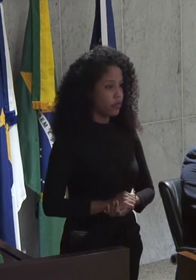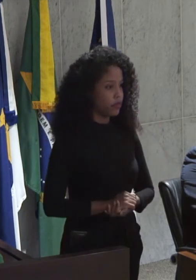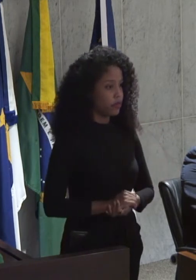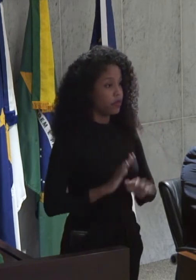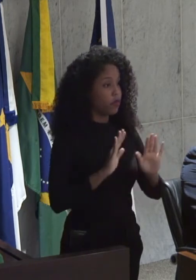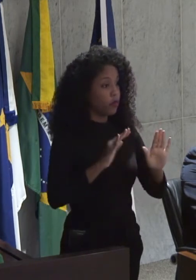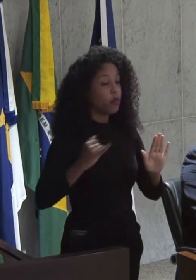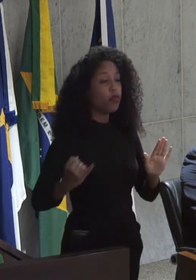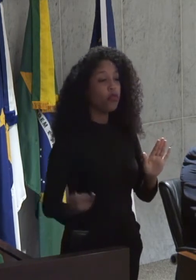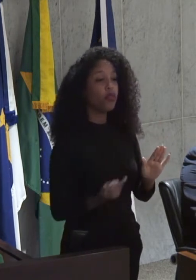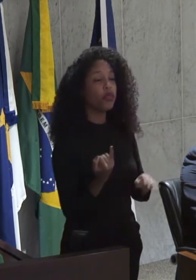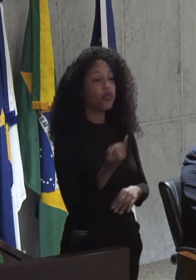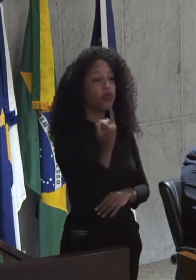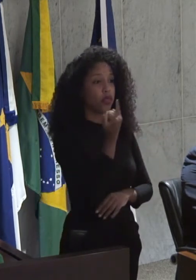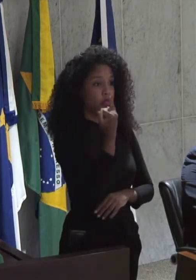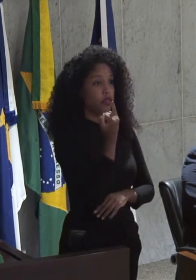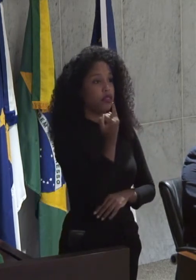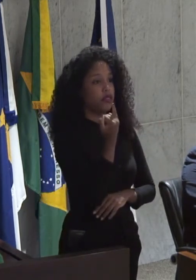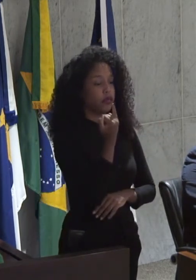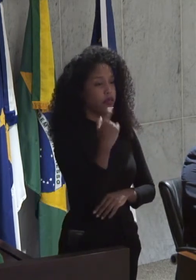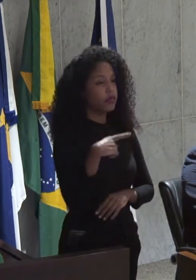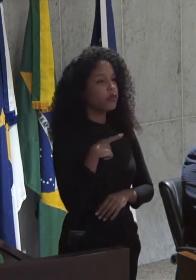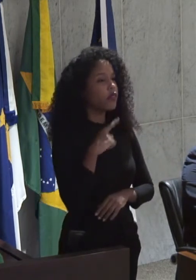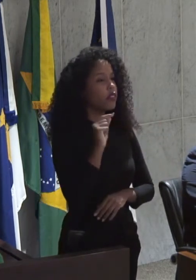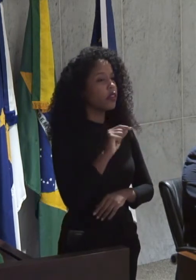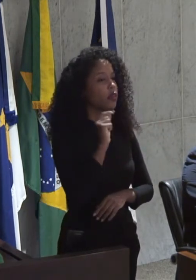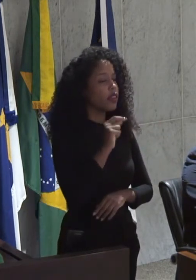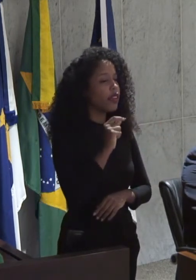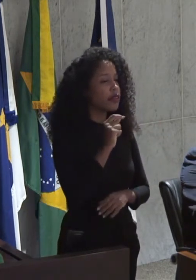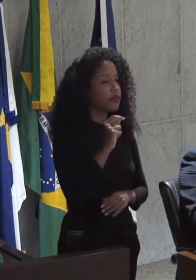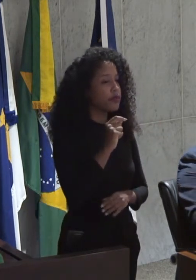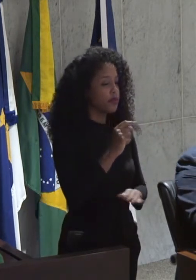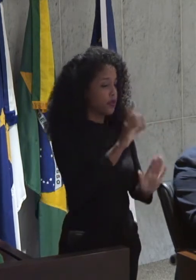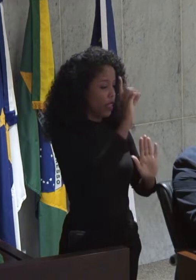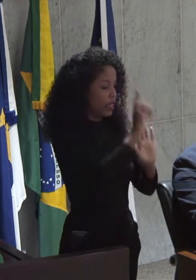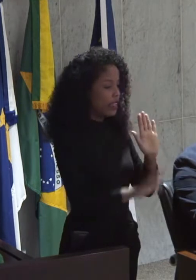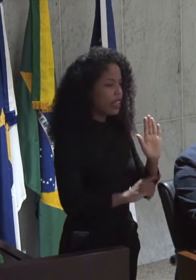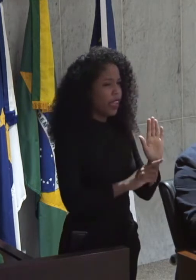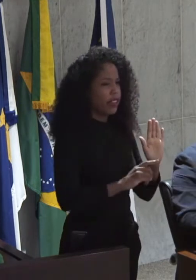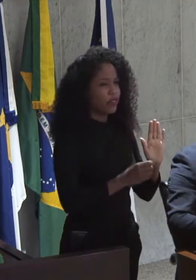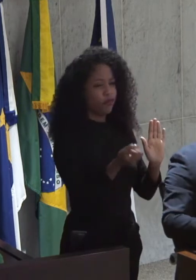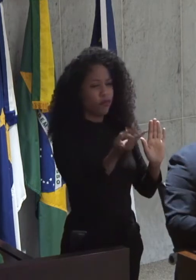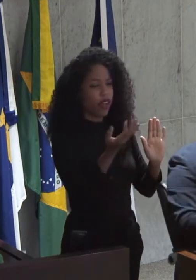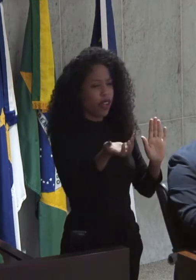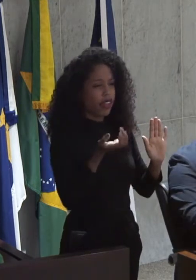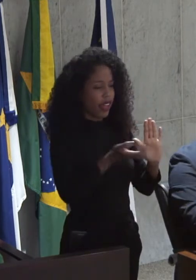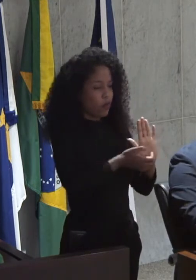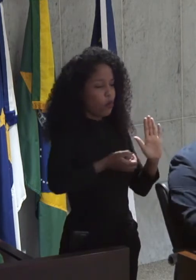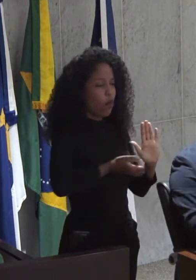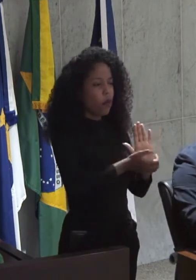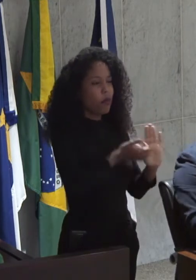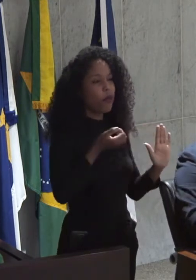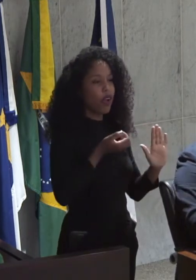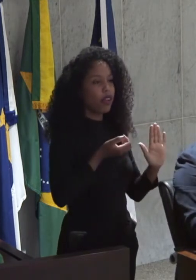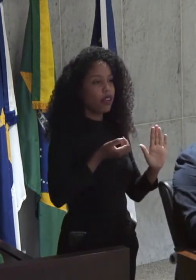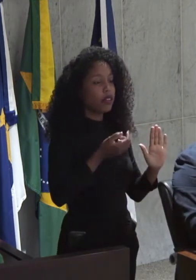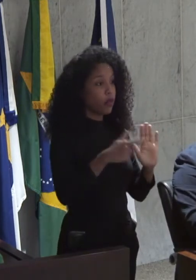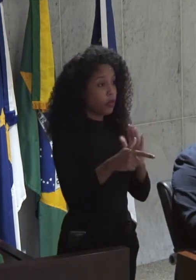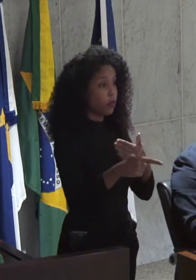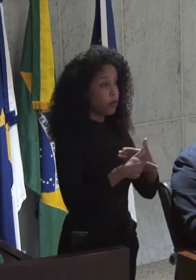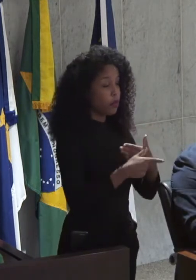momento, que tem-se toda uma tentativa de retirar esse direito, o papel da Previdência, nós resgatarmos